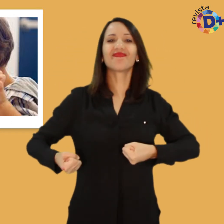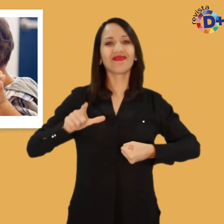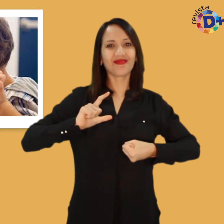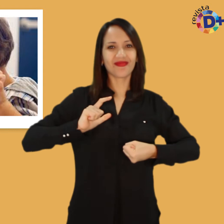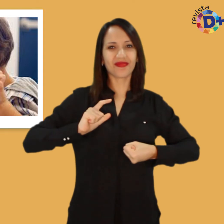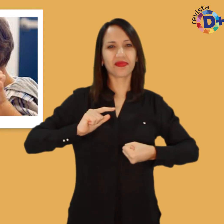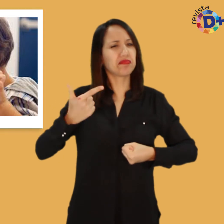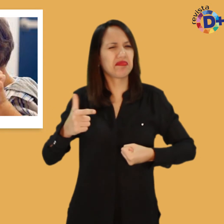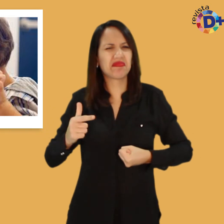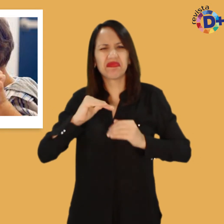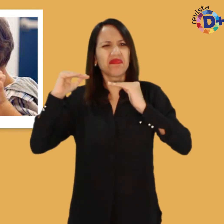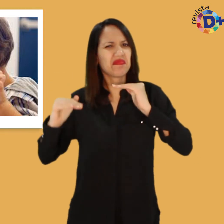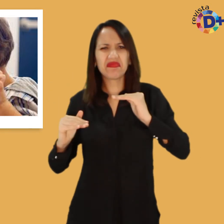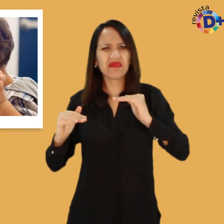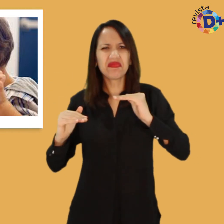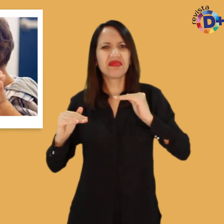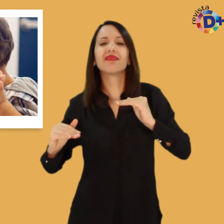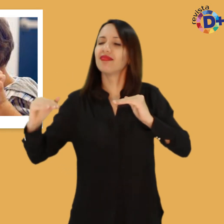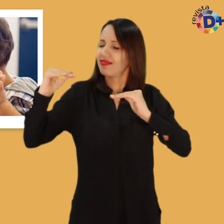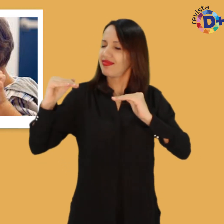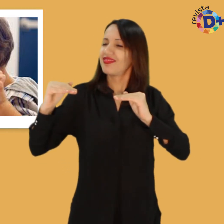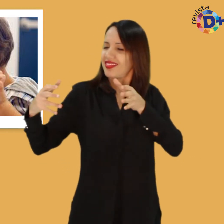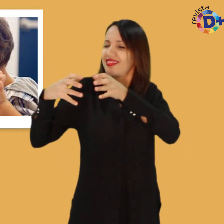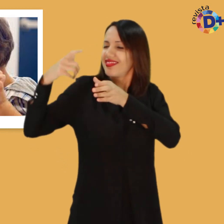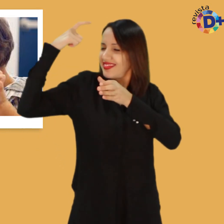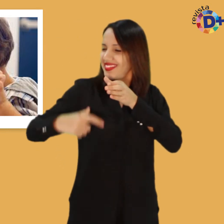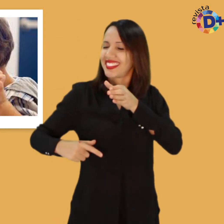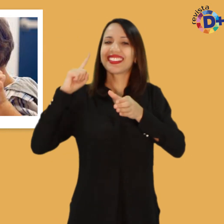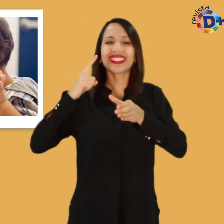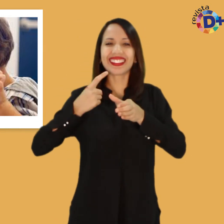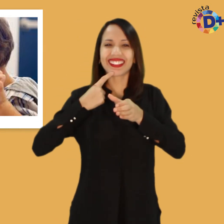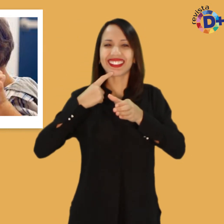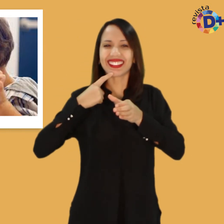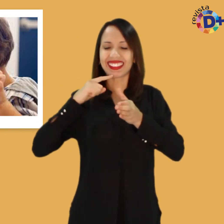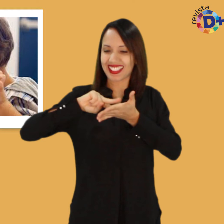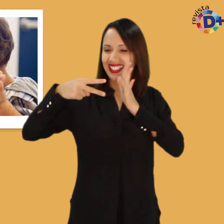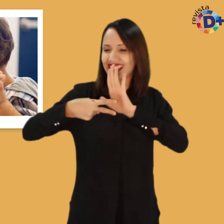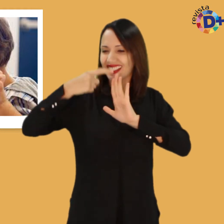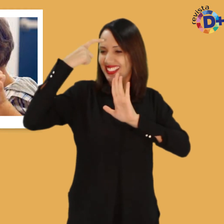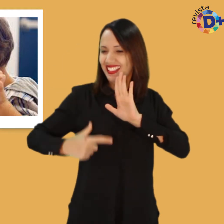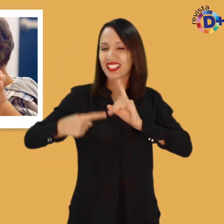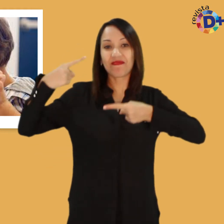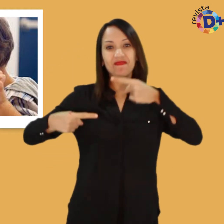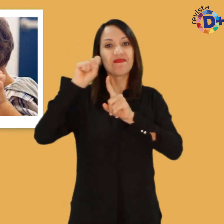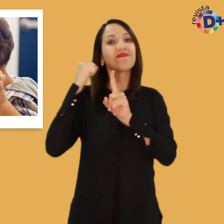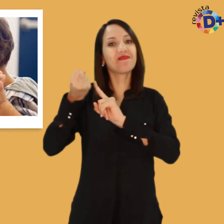não de sua condição de surdo e todo o seu significado político-social. No que impacta